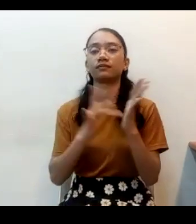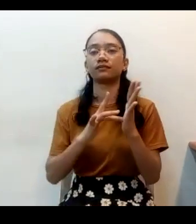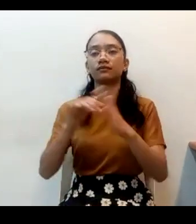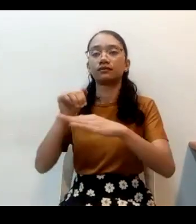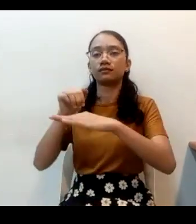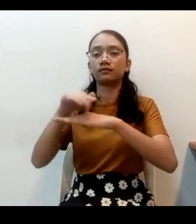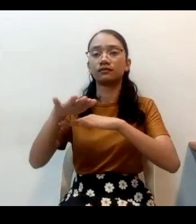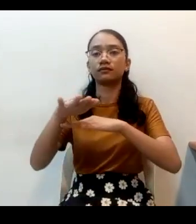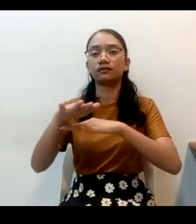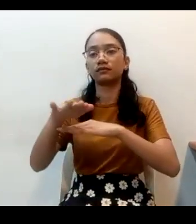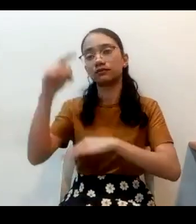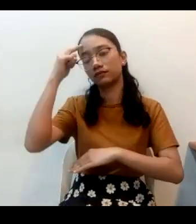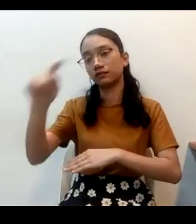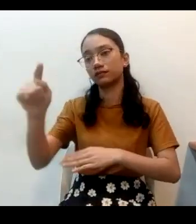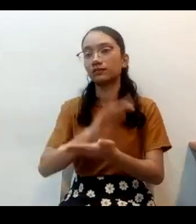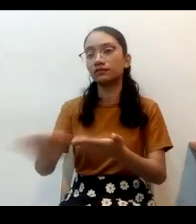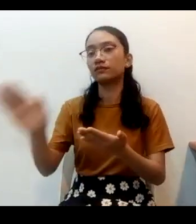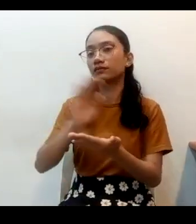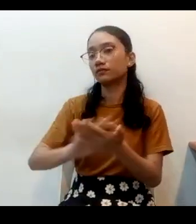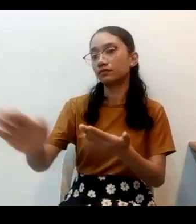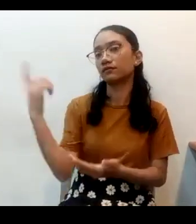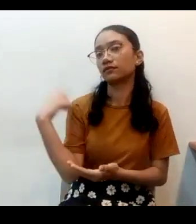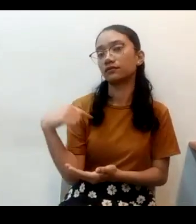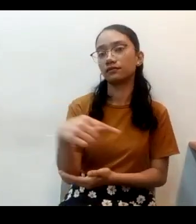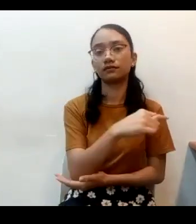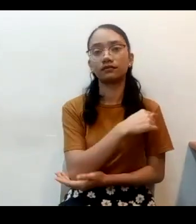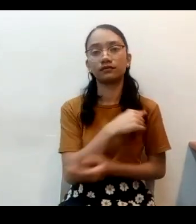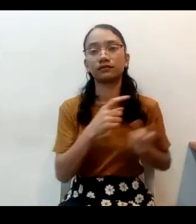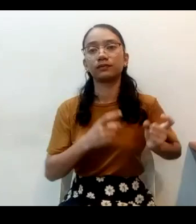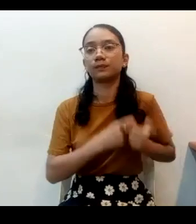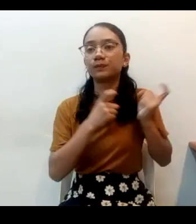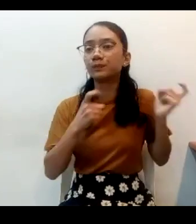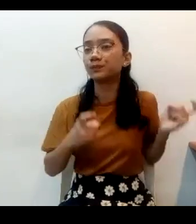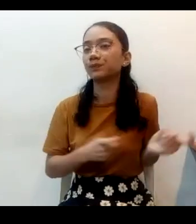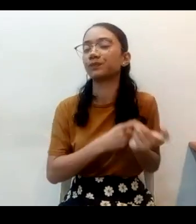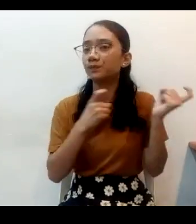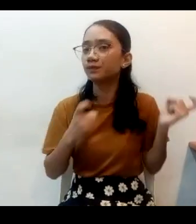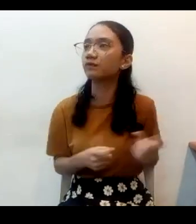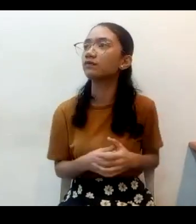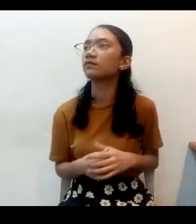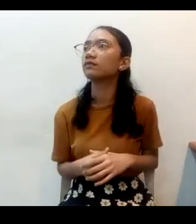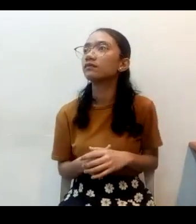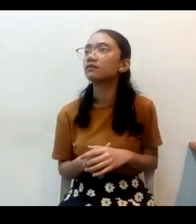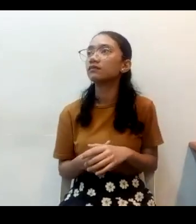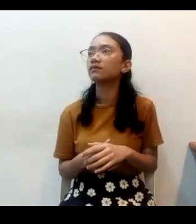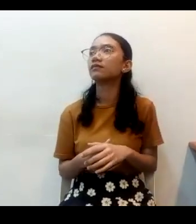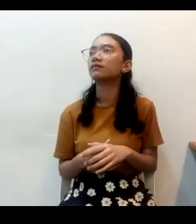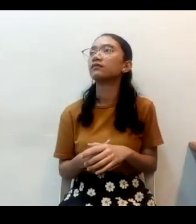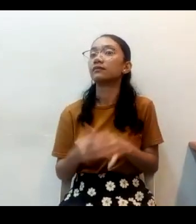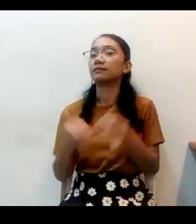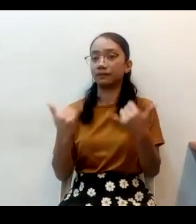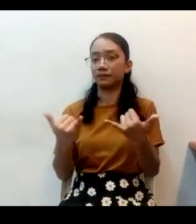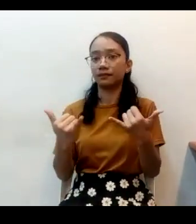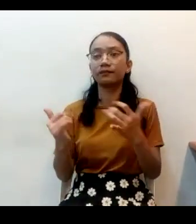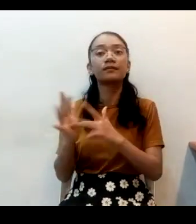to wash away our sins. Kaya si Jesus po ay sinugo para linisin lahat ng ating kasalanan. And now, Jesus